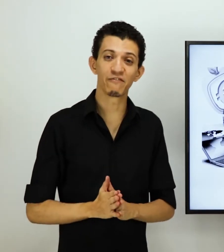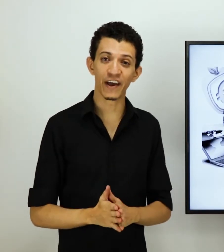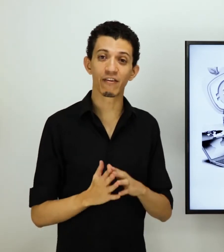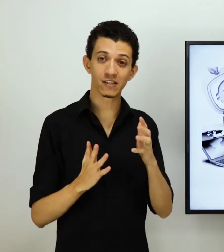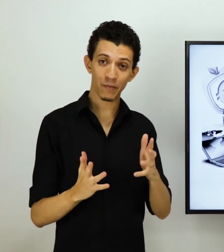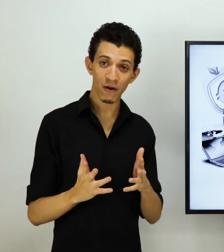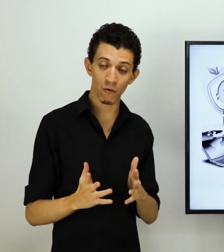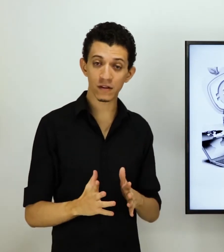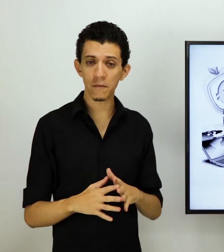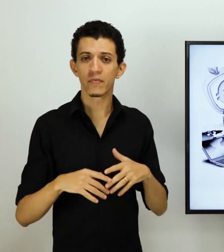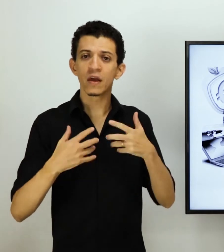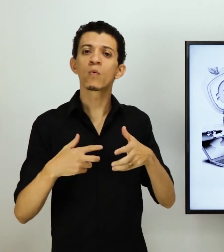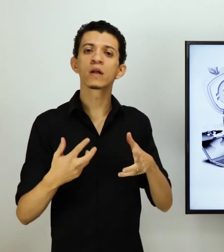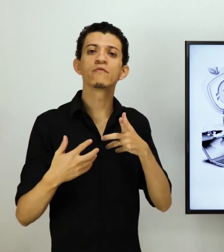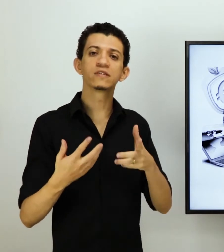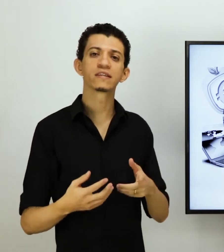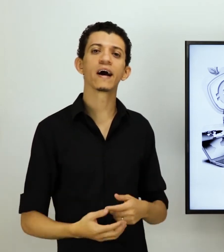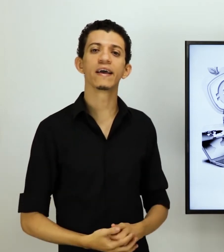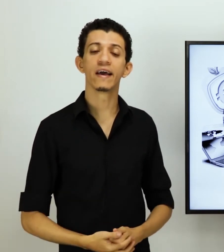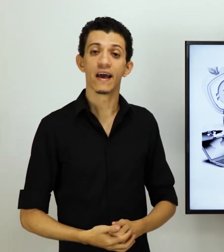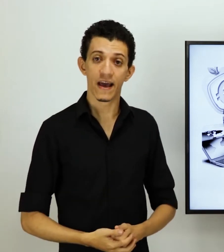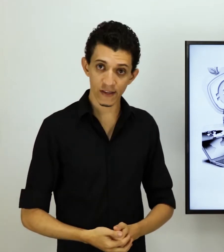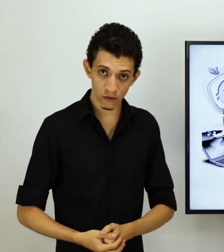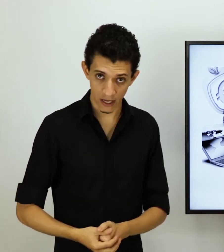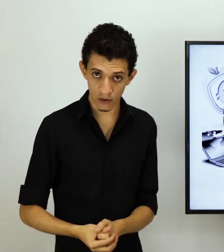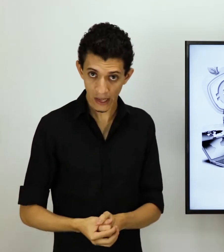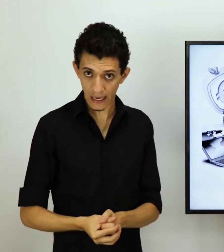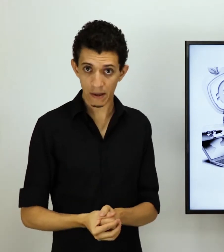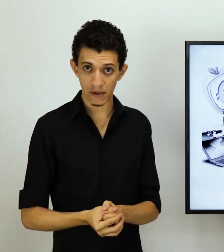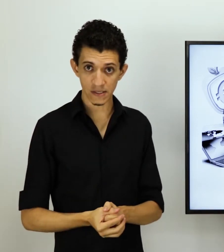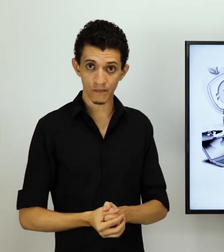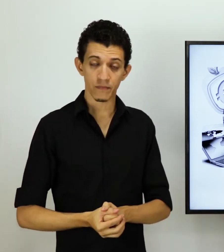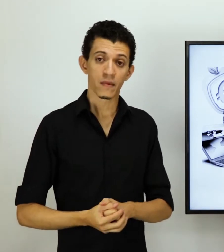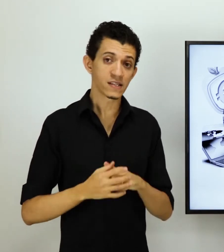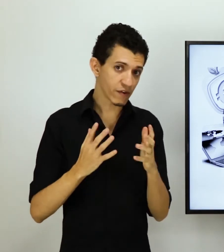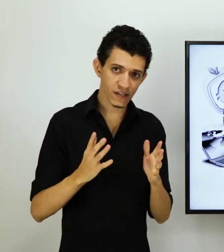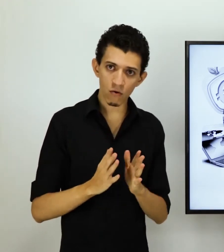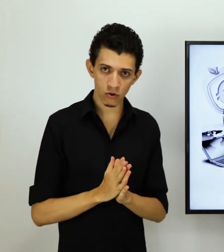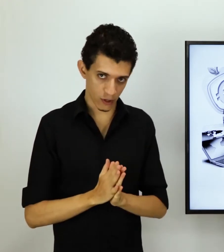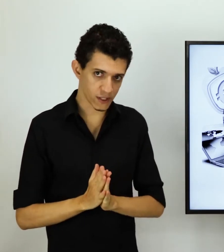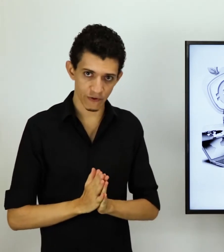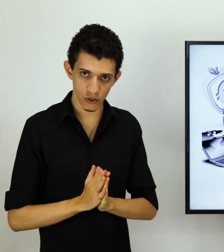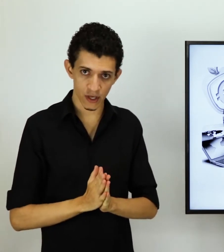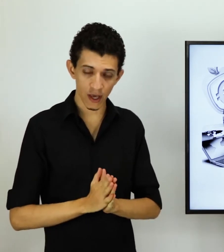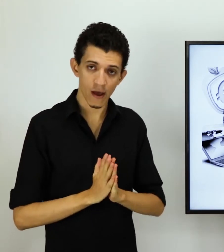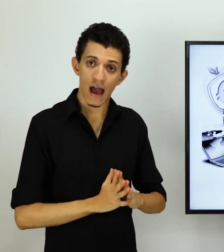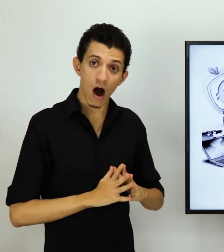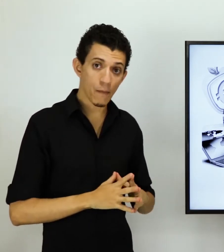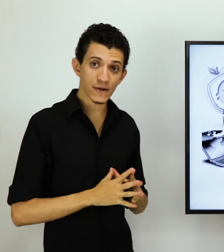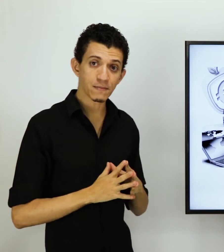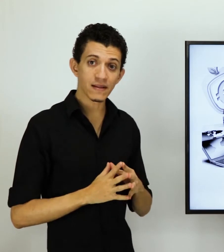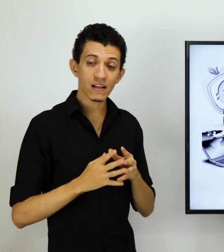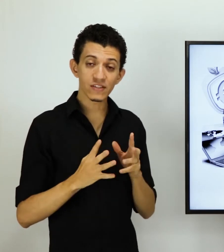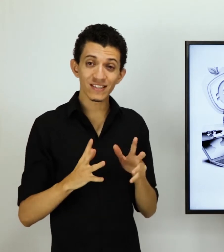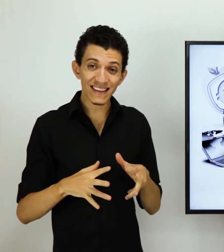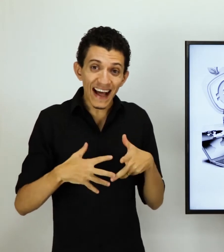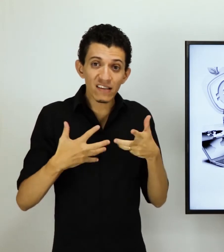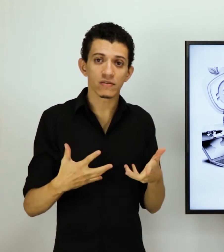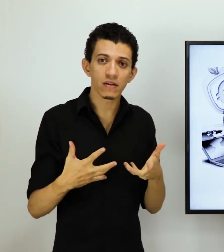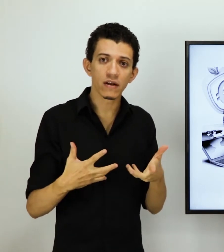feito essa pergunta enquanto você está aí estudando em Libras. Se você encontrou esse vídeo aqui, há uma possibilidade de você já estar estudando